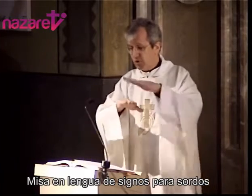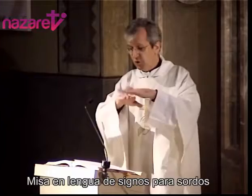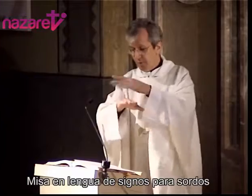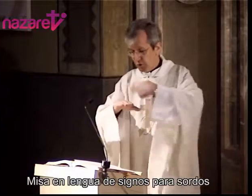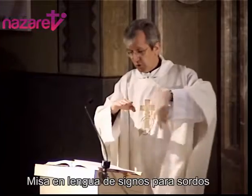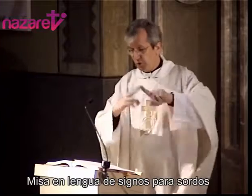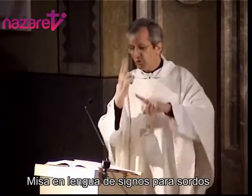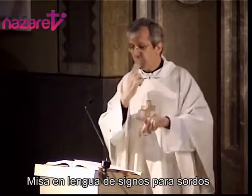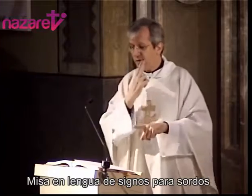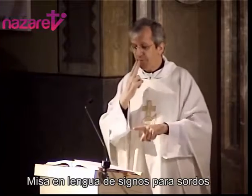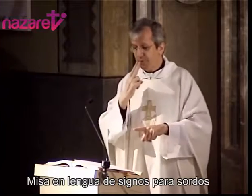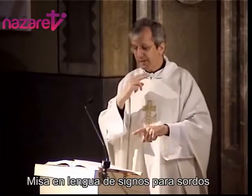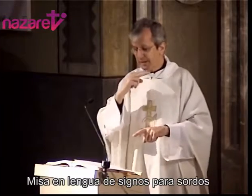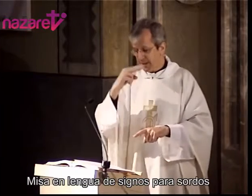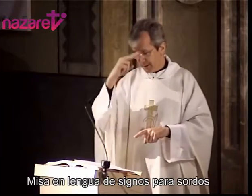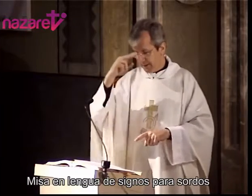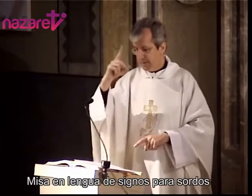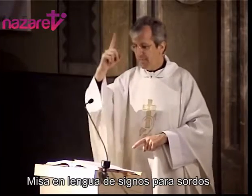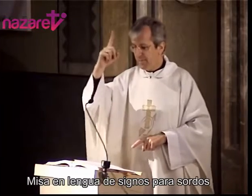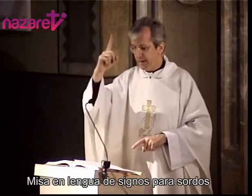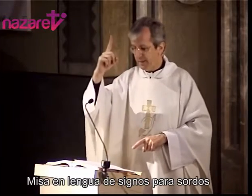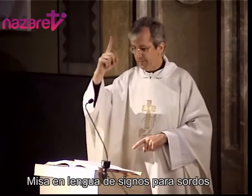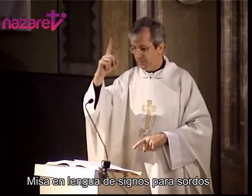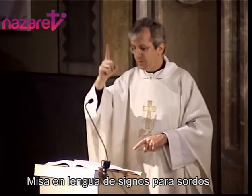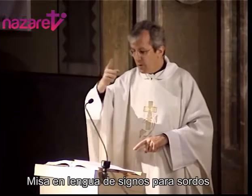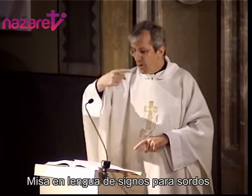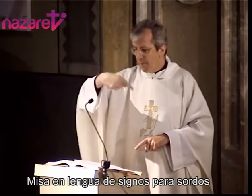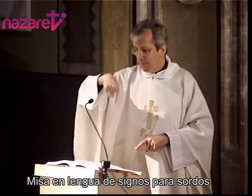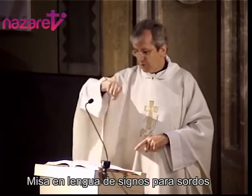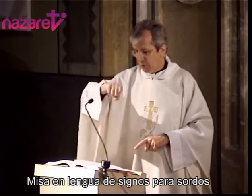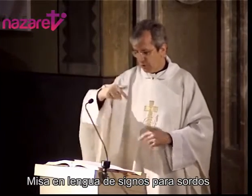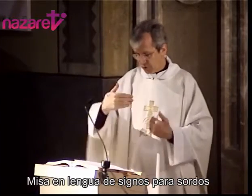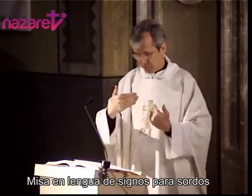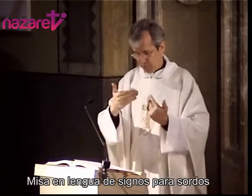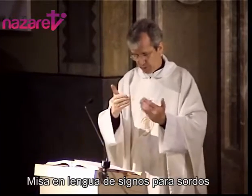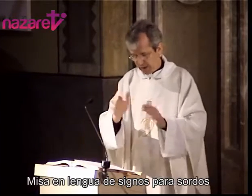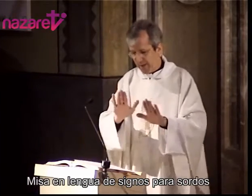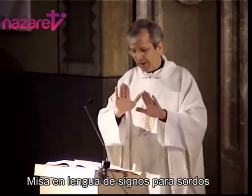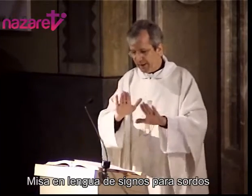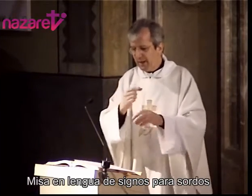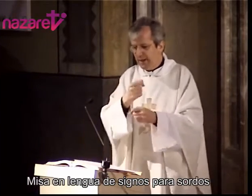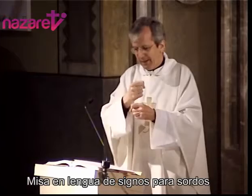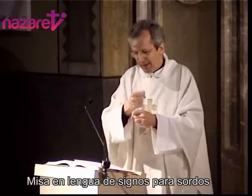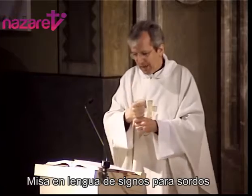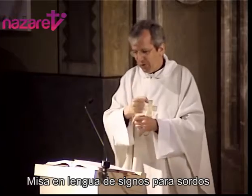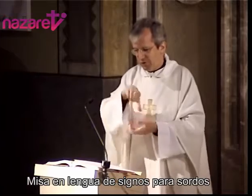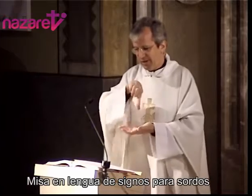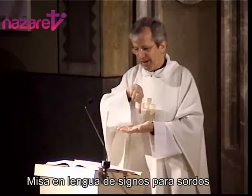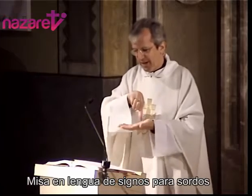sobre vosotros la promesa de mi Padre. Vosotros, por vuestra parte, quedaos en la